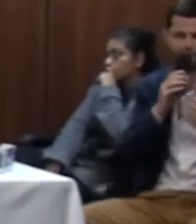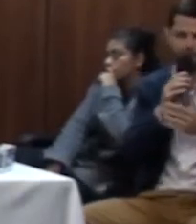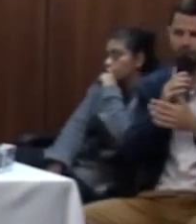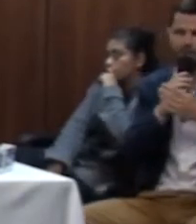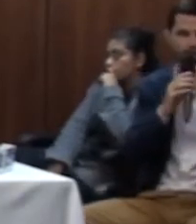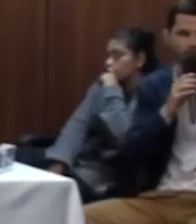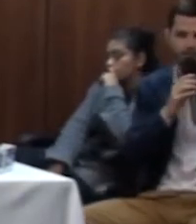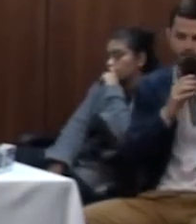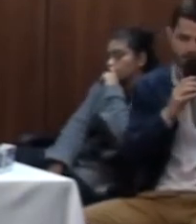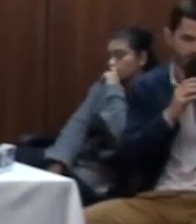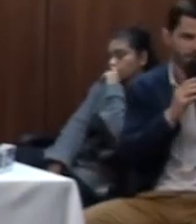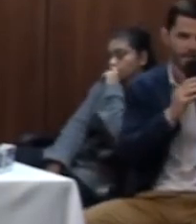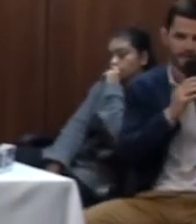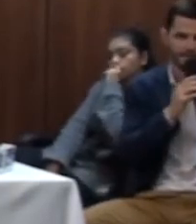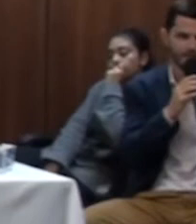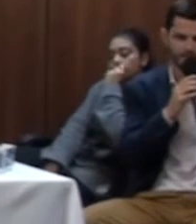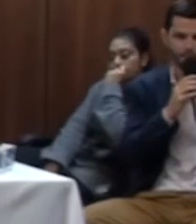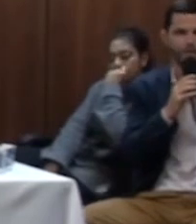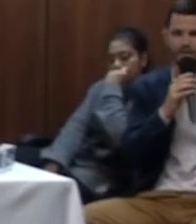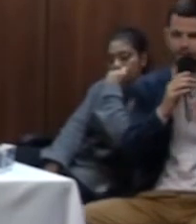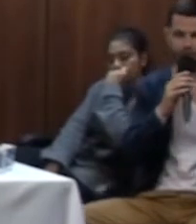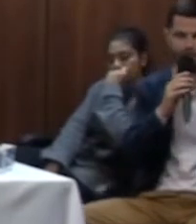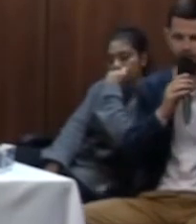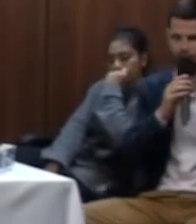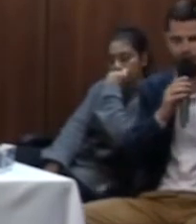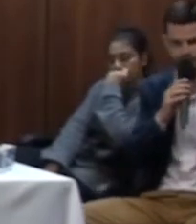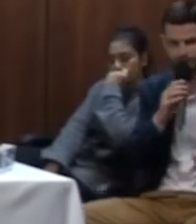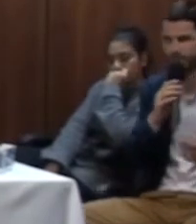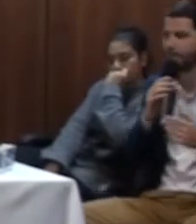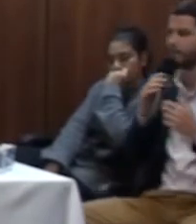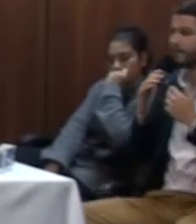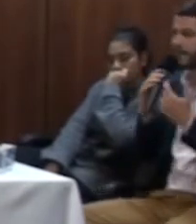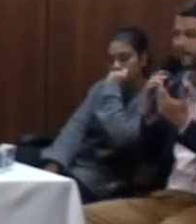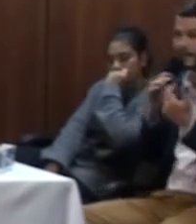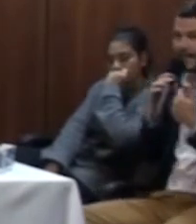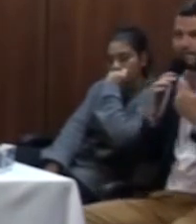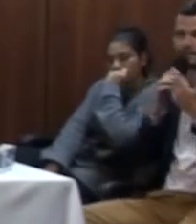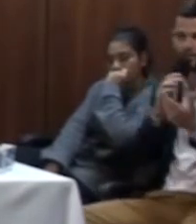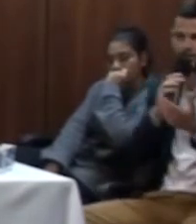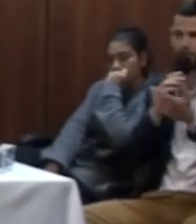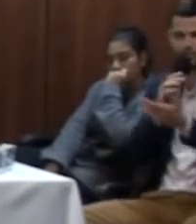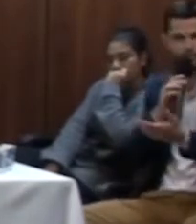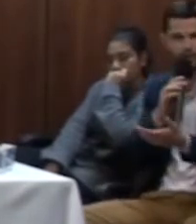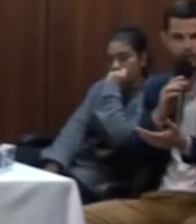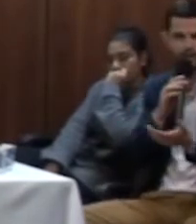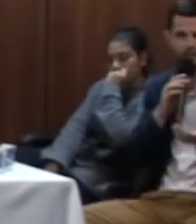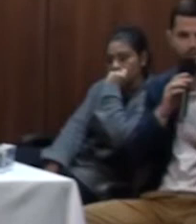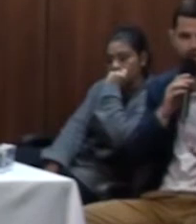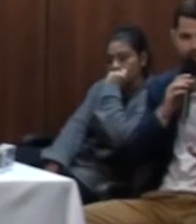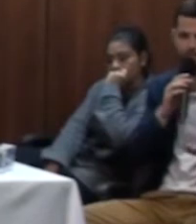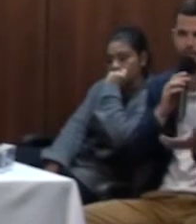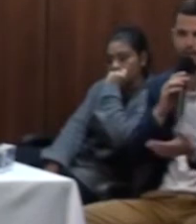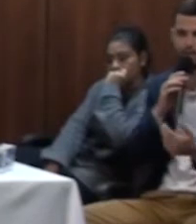fila, obviamente sem identificação das demais usuárias e dos demais usuários, mas ela deve existir de alguma forma para